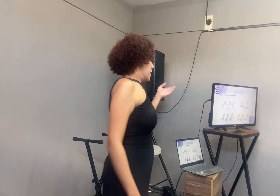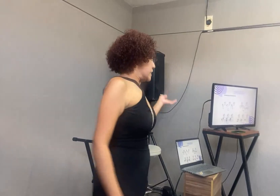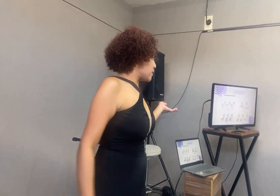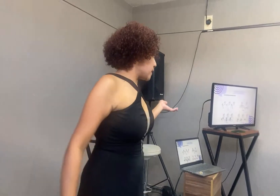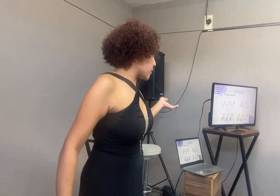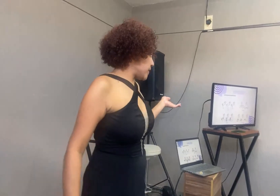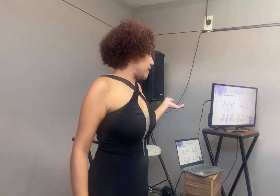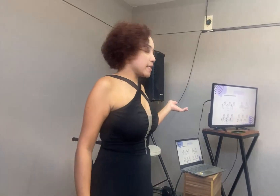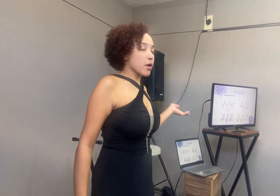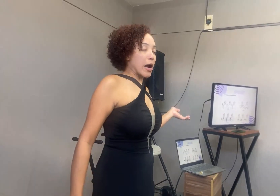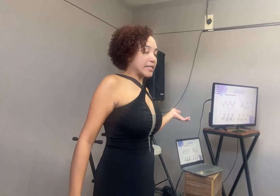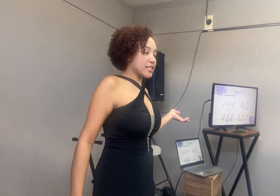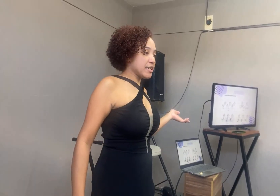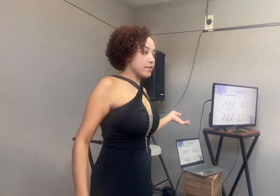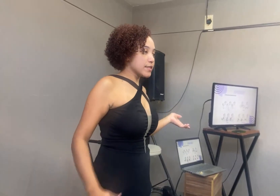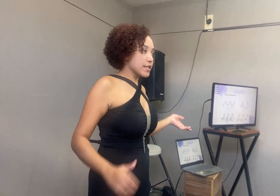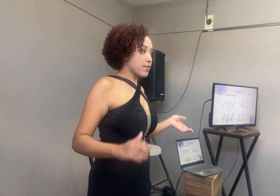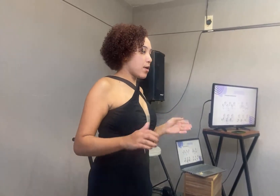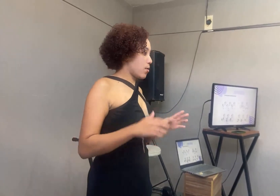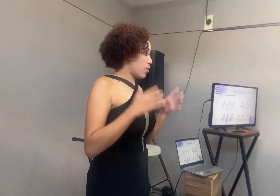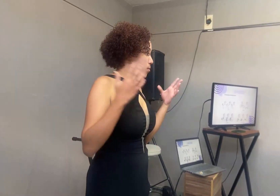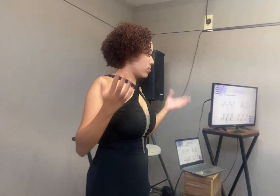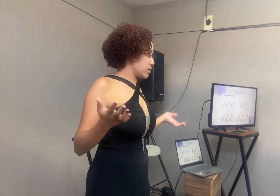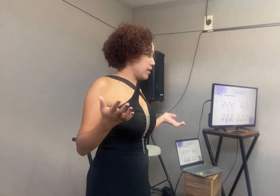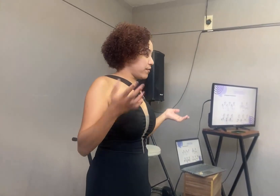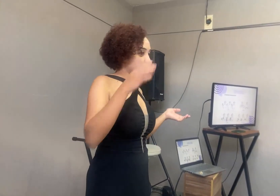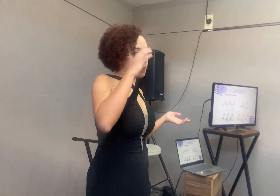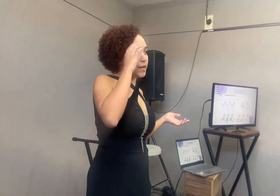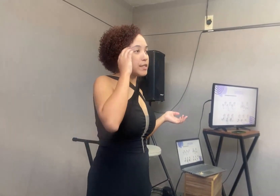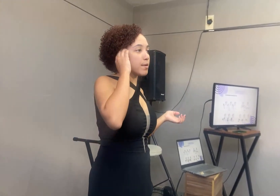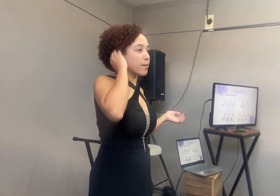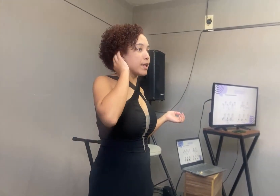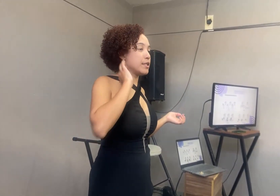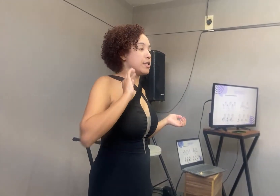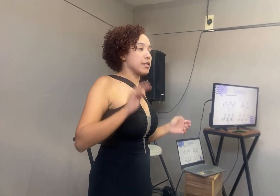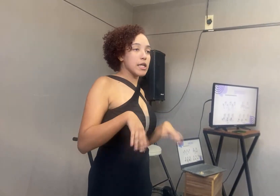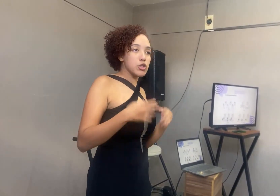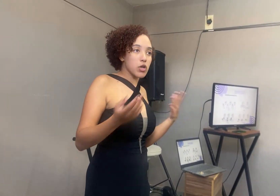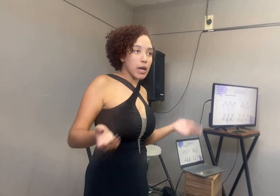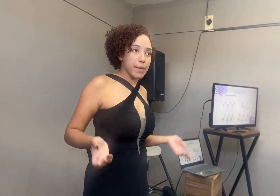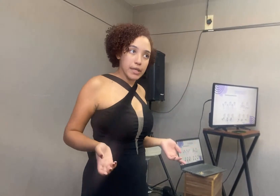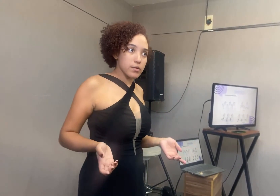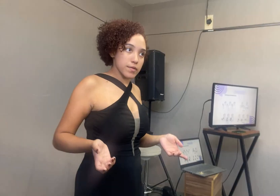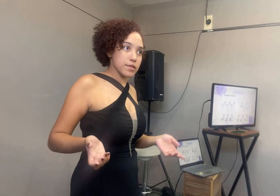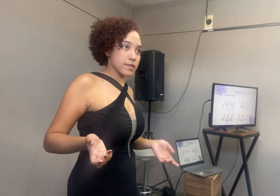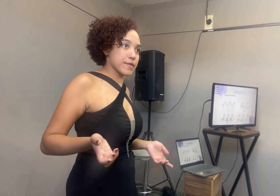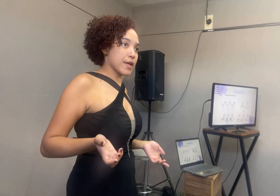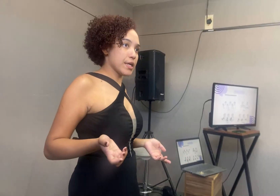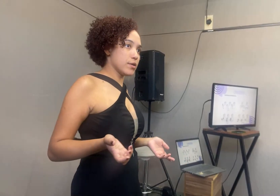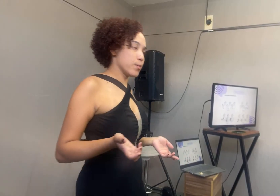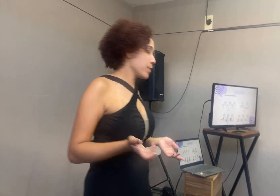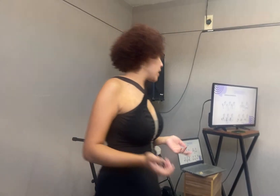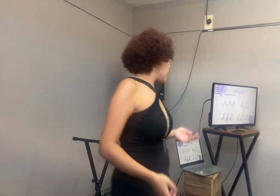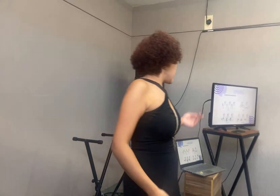As expressões interrogativas que vão definir principalmente questionamentos, certo?